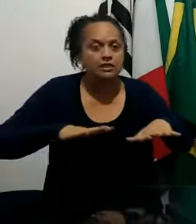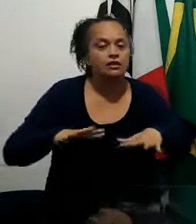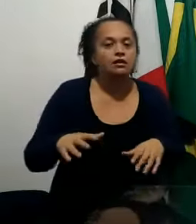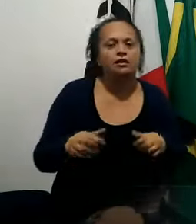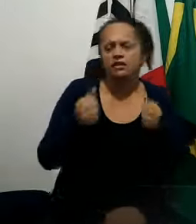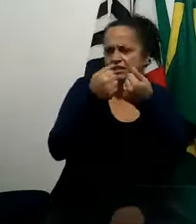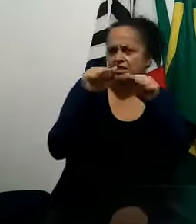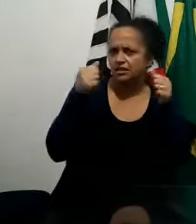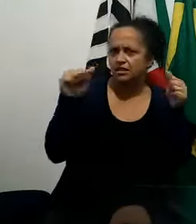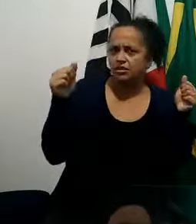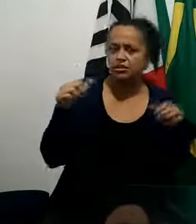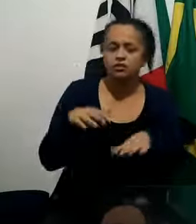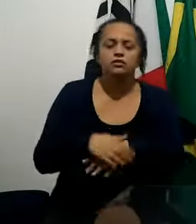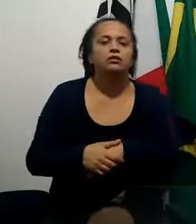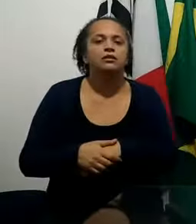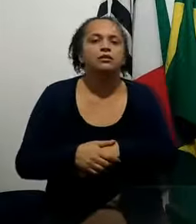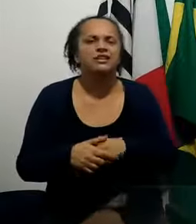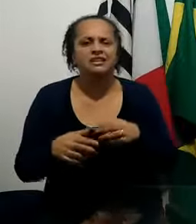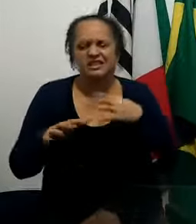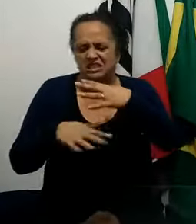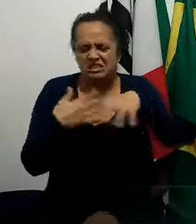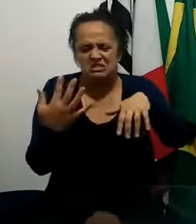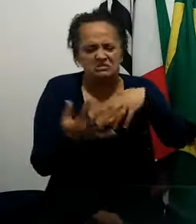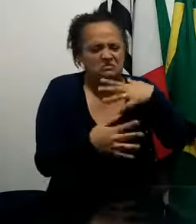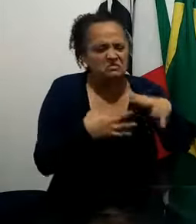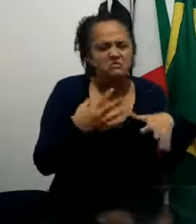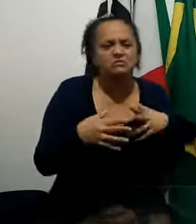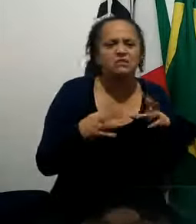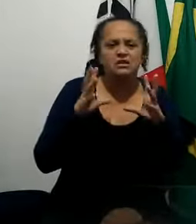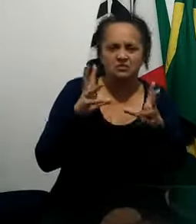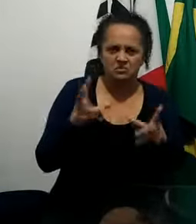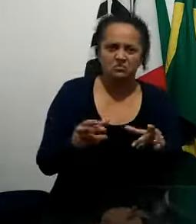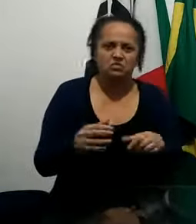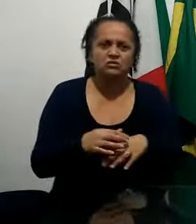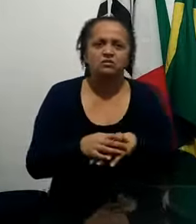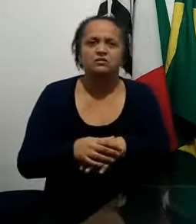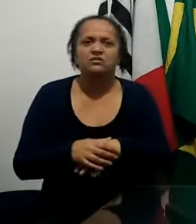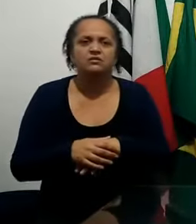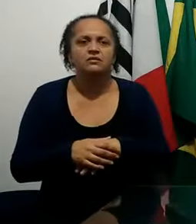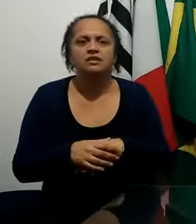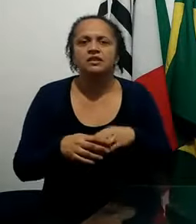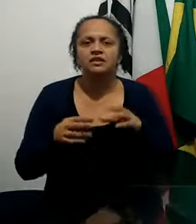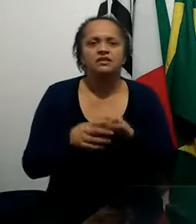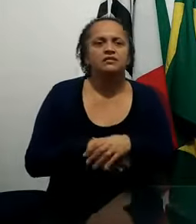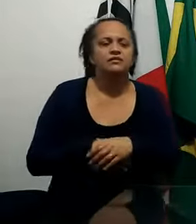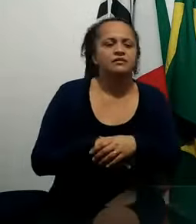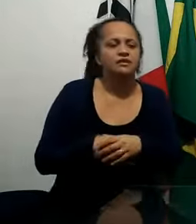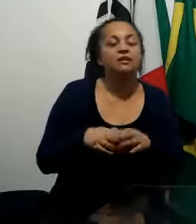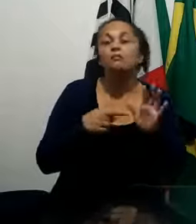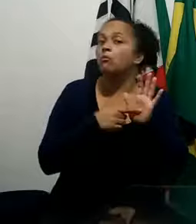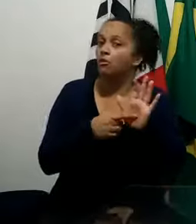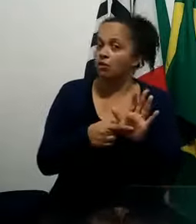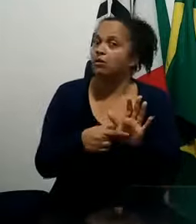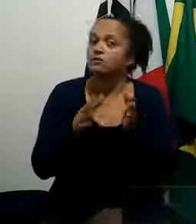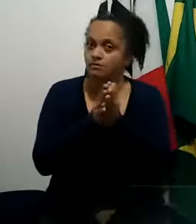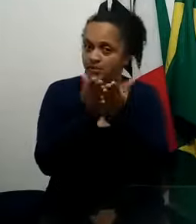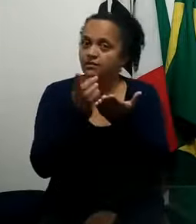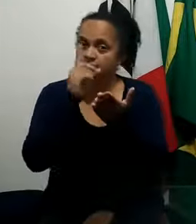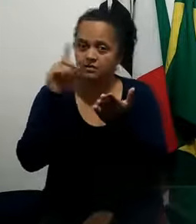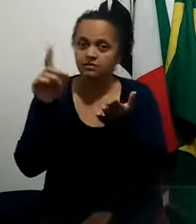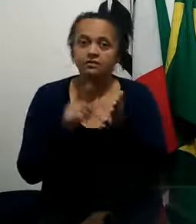e montanhas. Pedras e saraivas caíram do céu. E diz o texto aqui que algumas